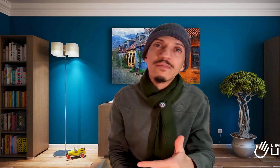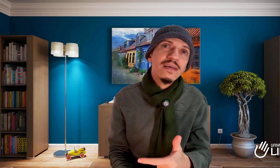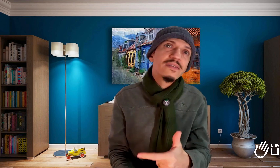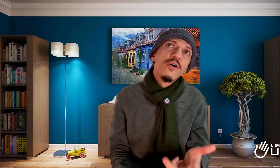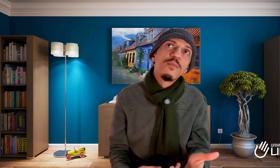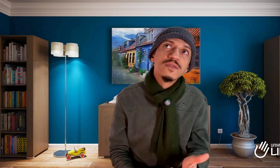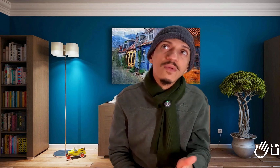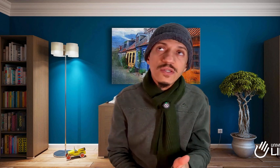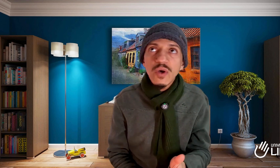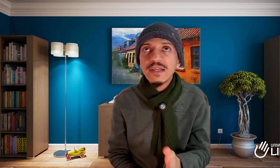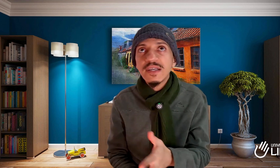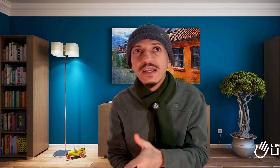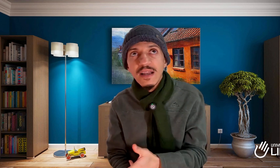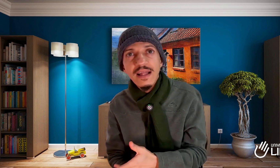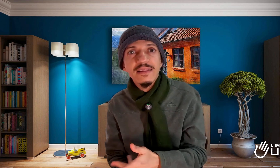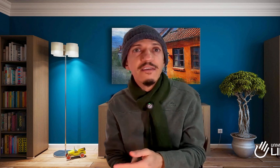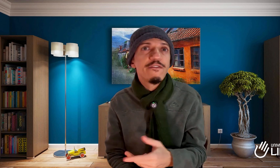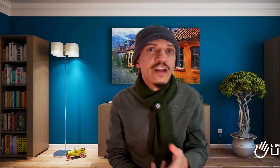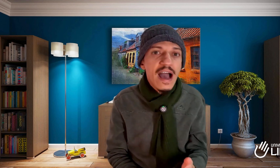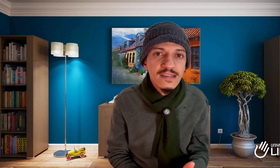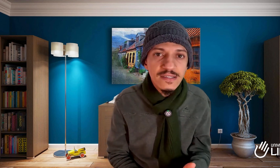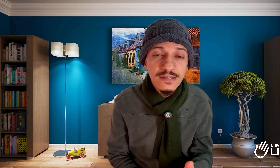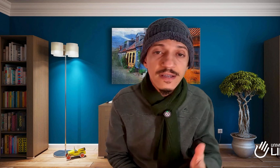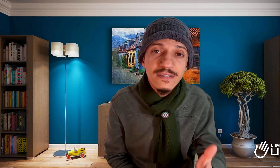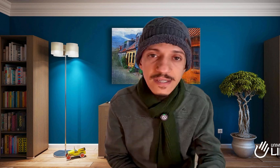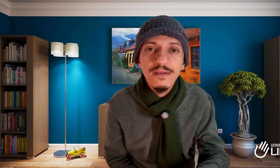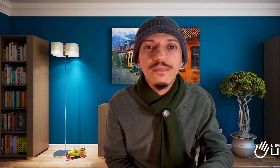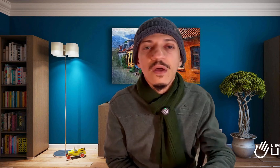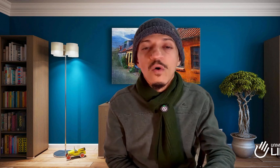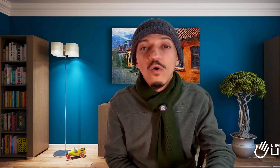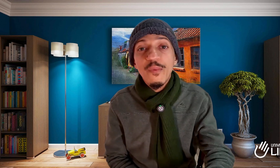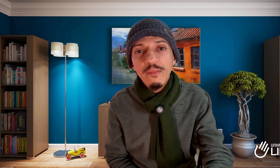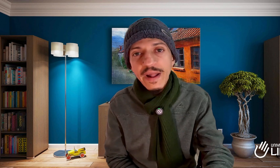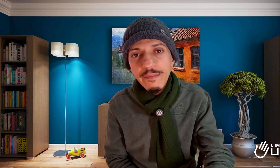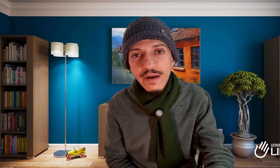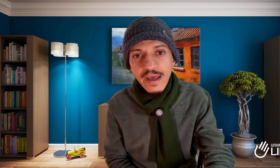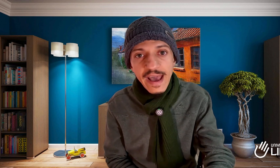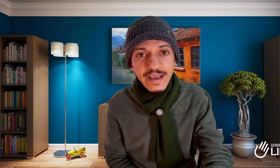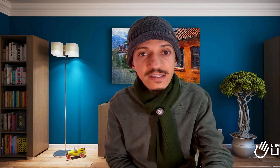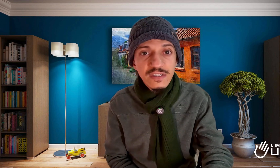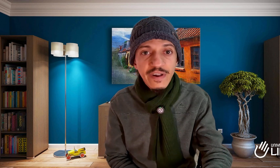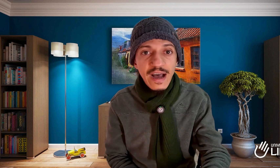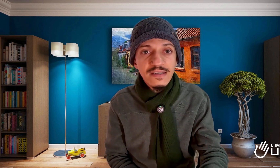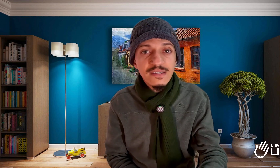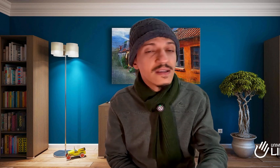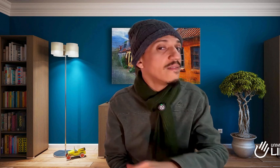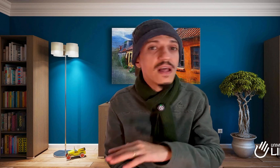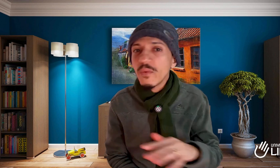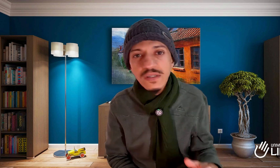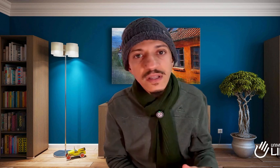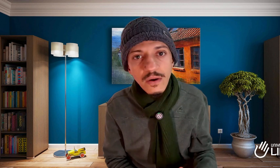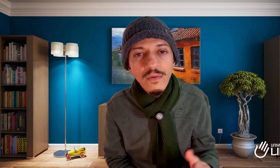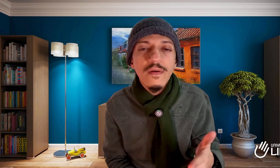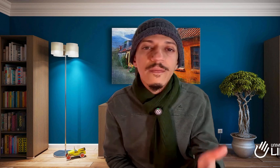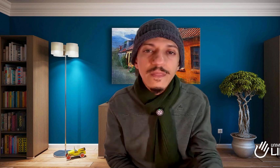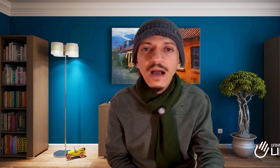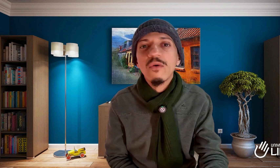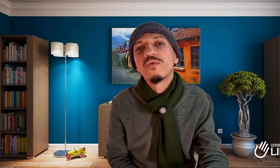tem algumas situações em que lá tem frases. Sim, o problema é que essas frases não estão na cultura